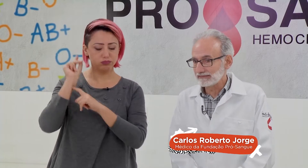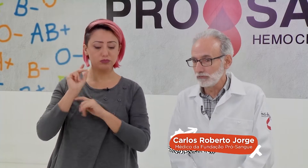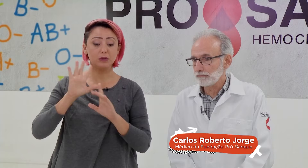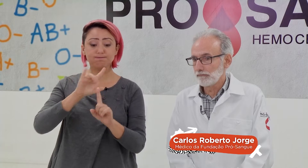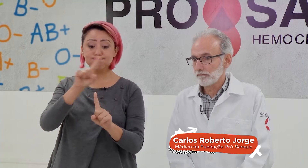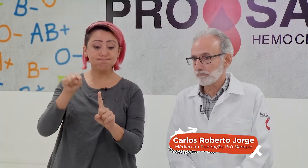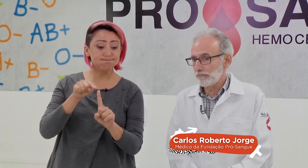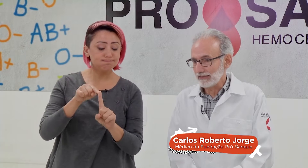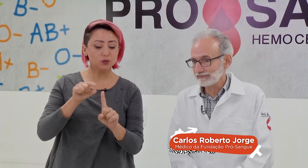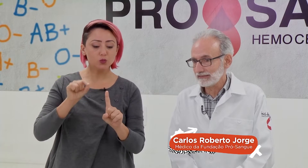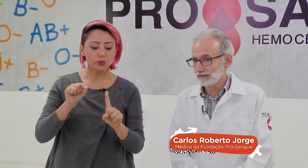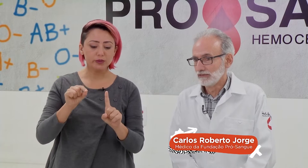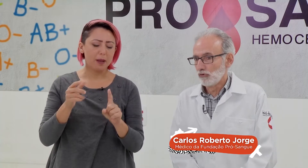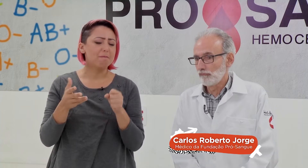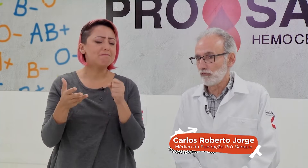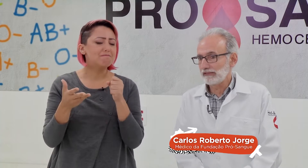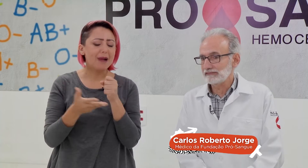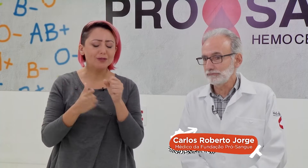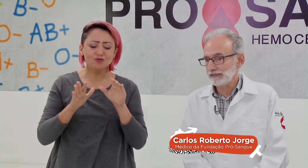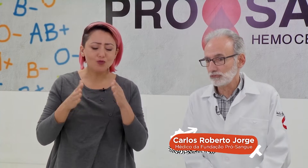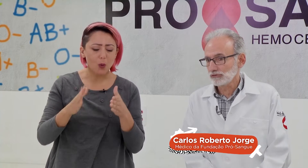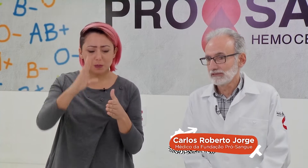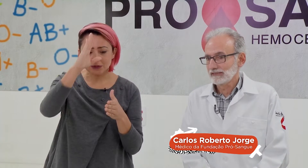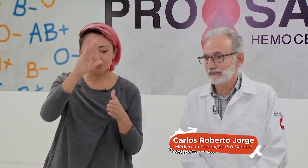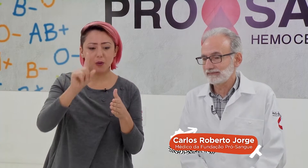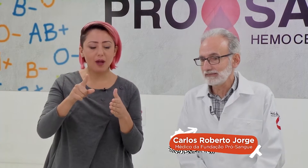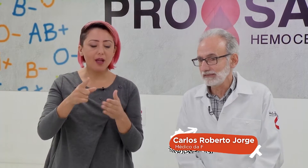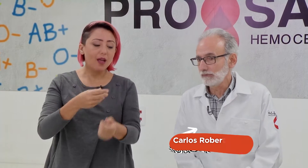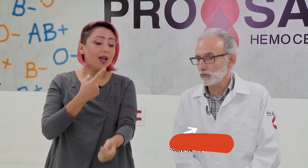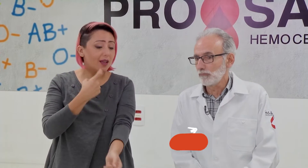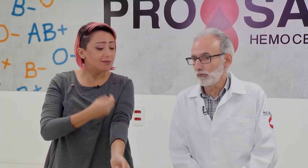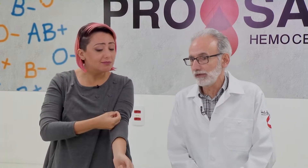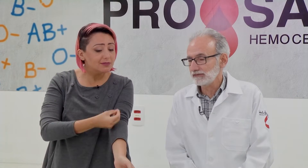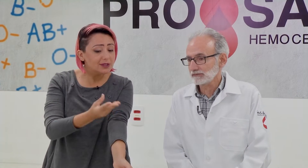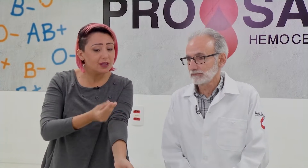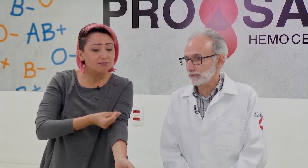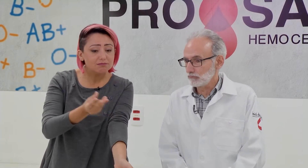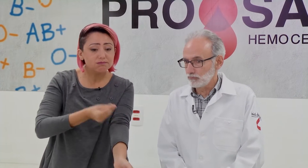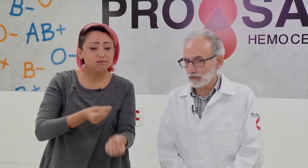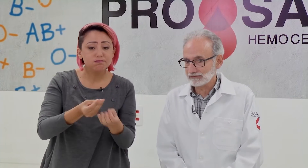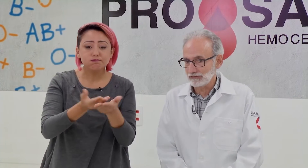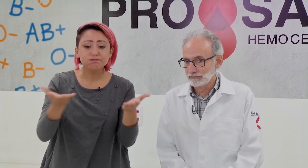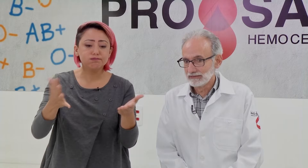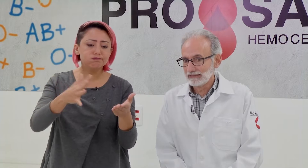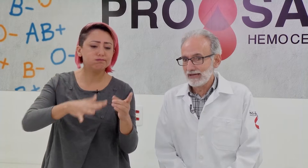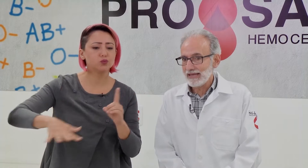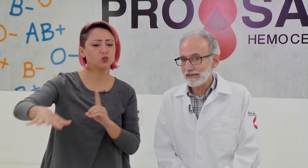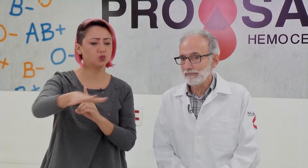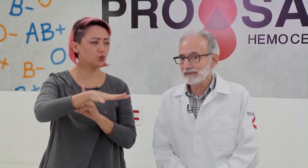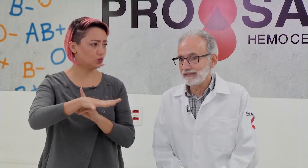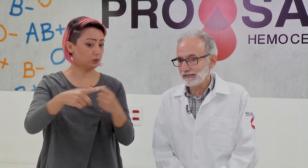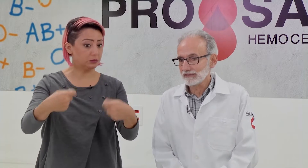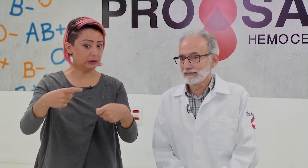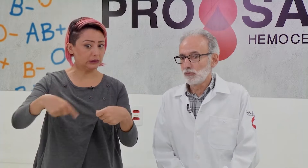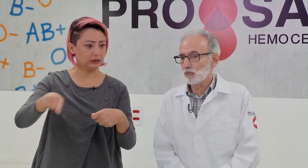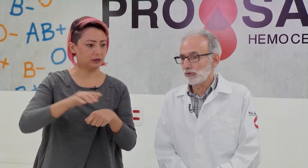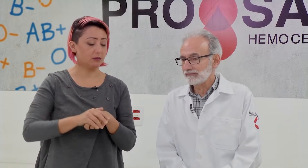missão básica o fornecimento de sangue e hemocomponentes para a população e manter o